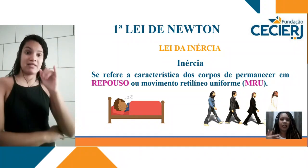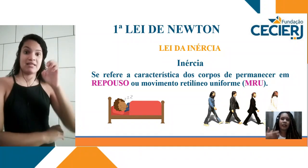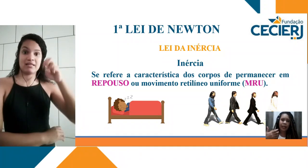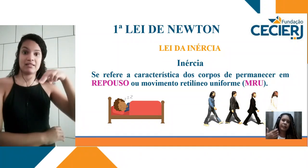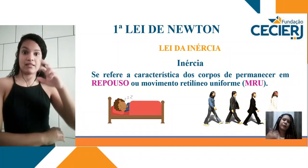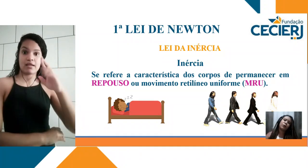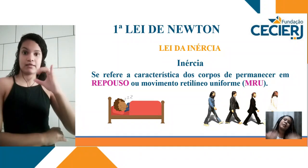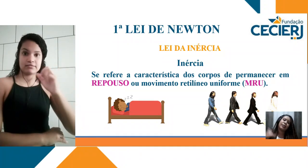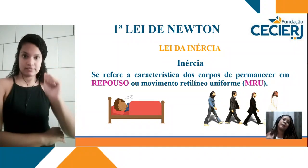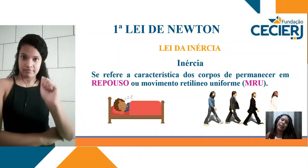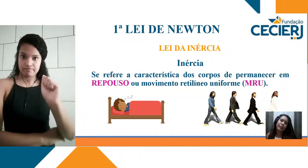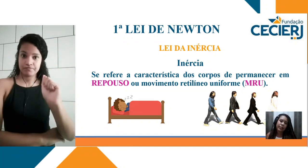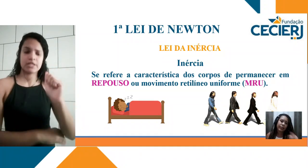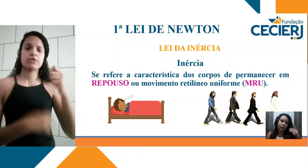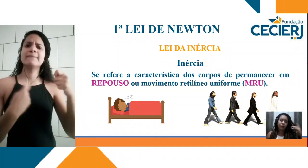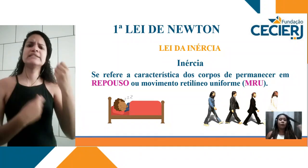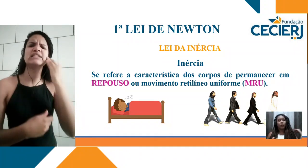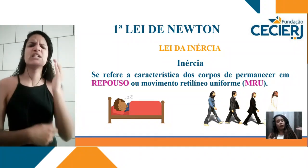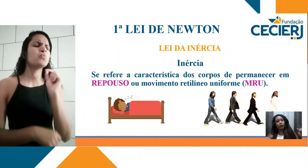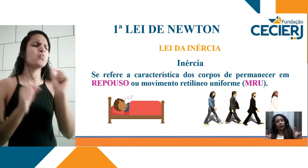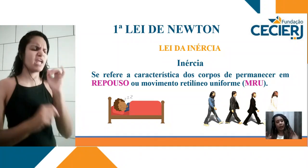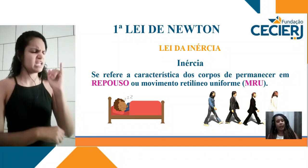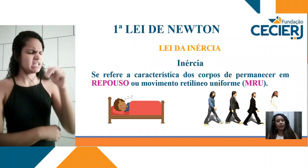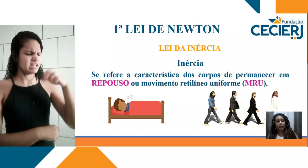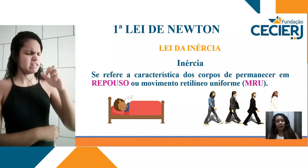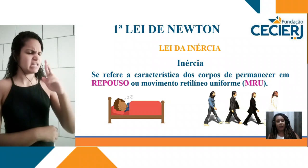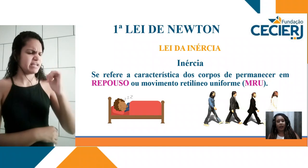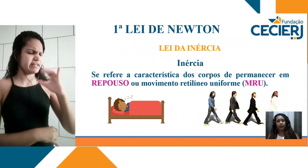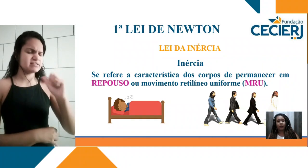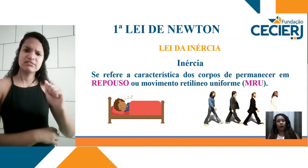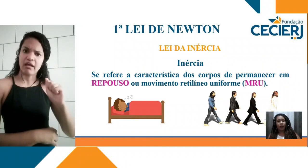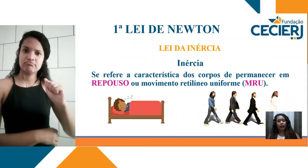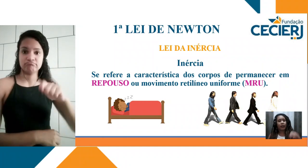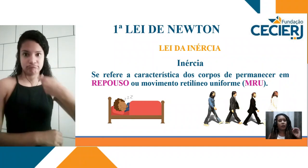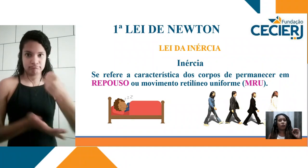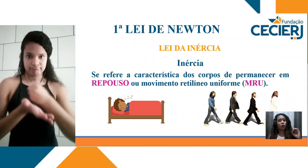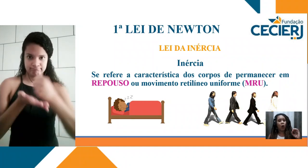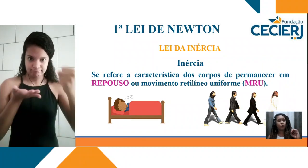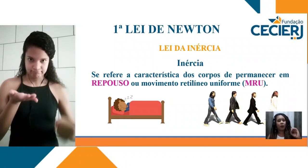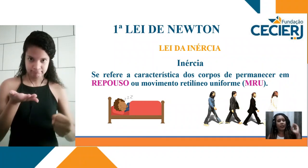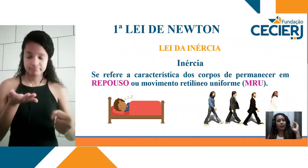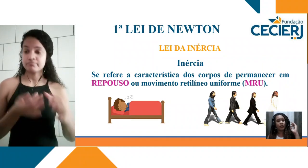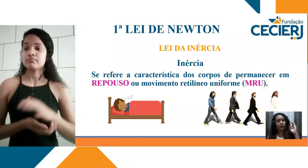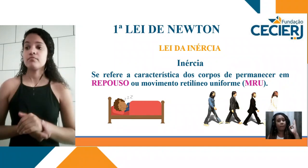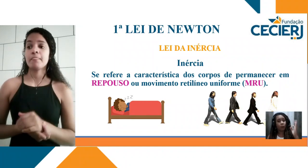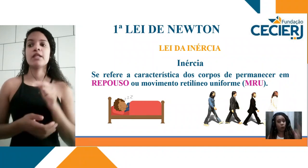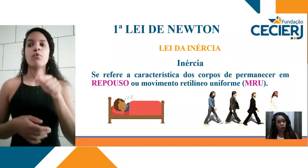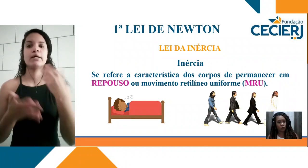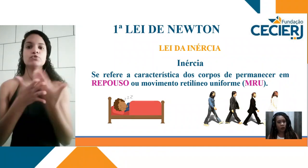entender o que é inércia para começar a trabalhar essa lei. Então, a inércia se refere à característica dos corpos permanecerem